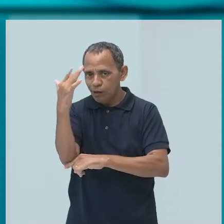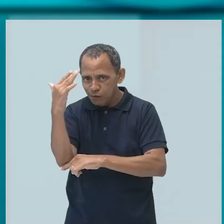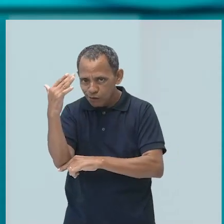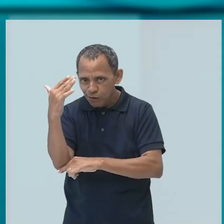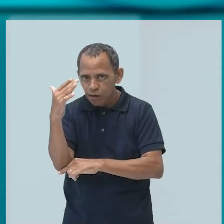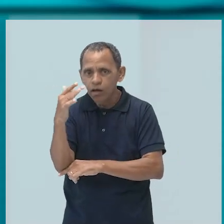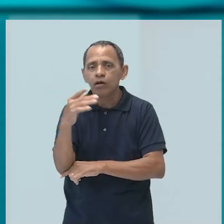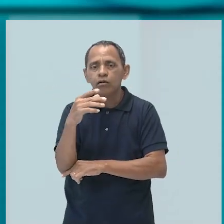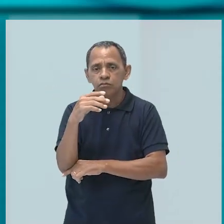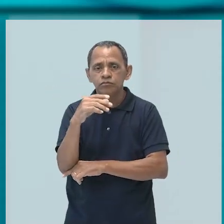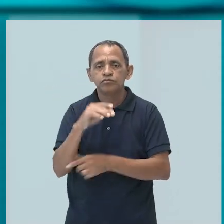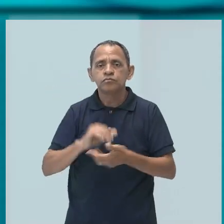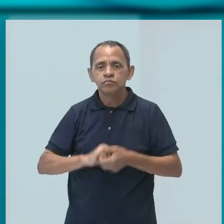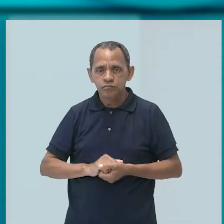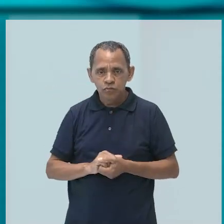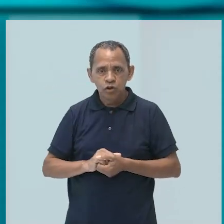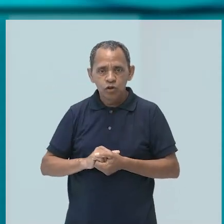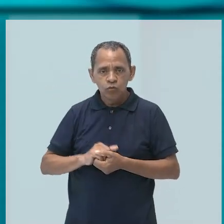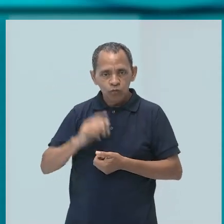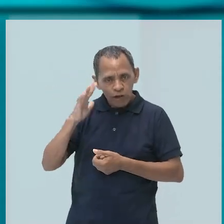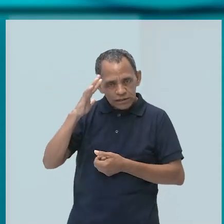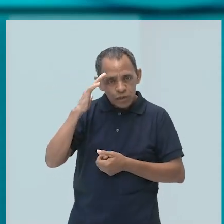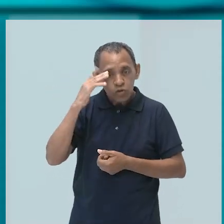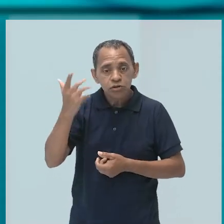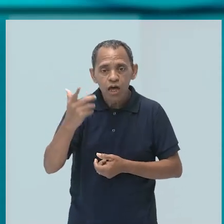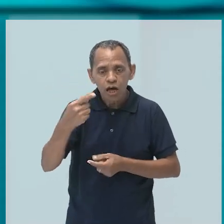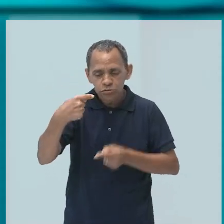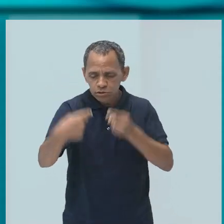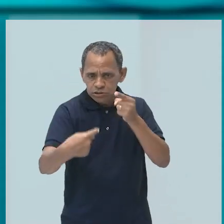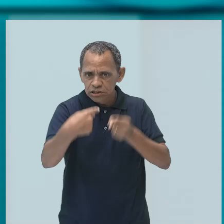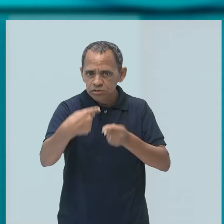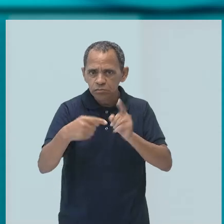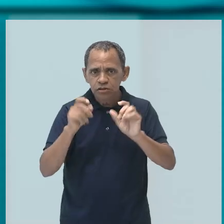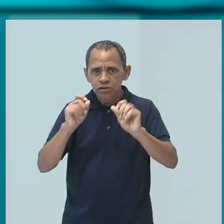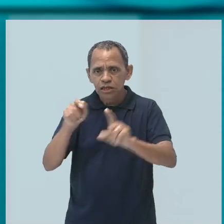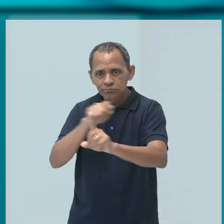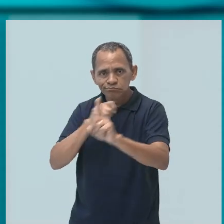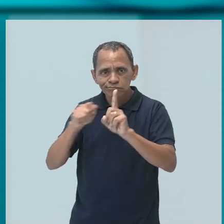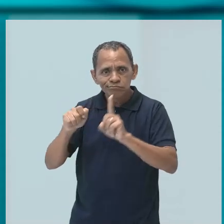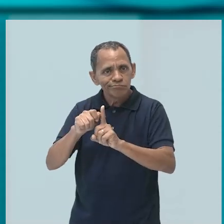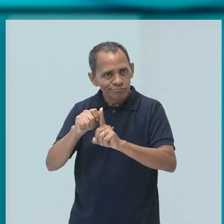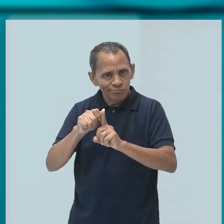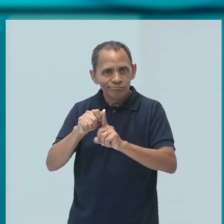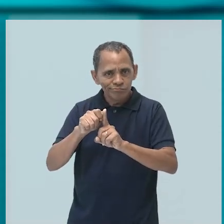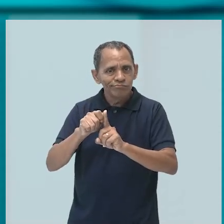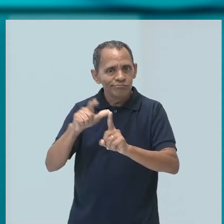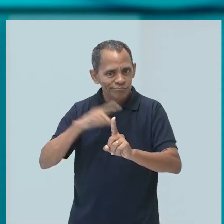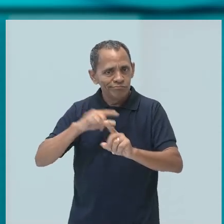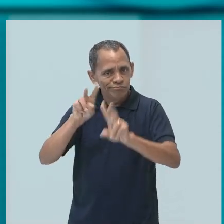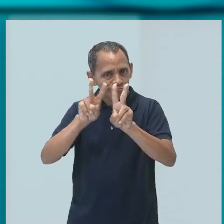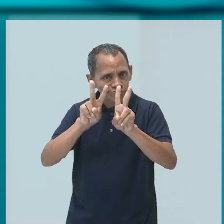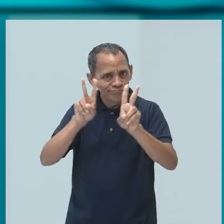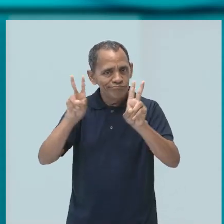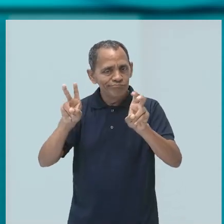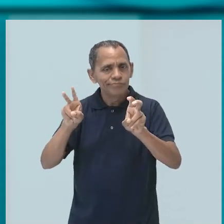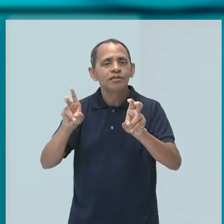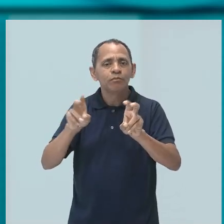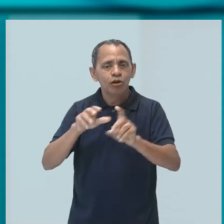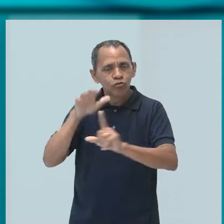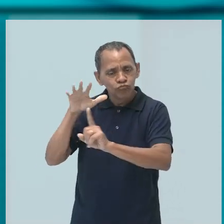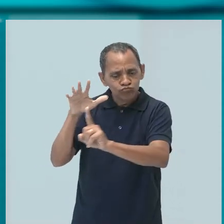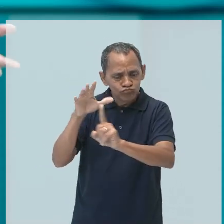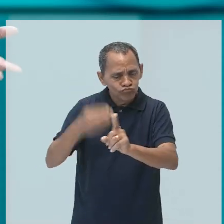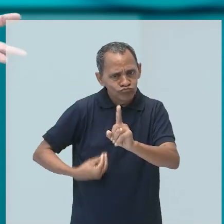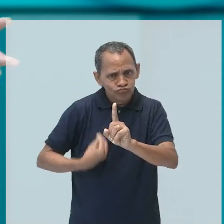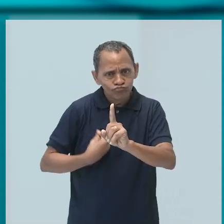ser resultado desse debate que é social, é uma temática que afeta a vida de todos,